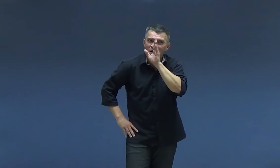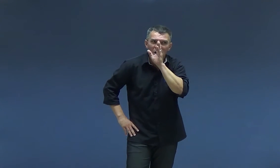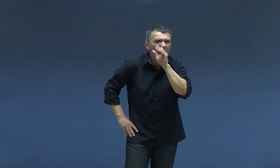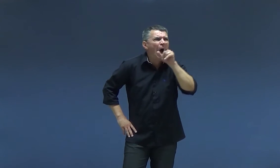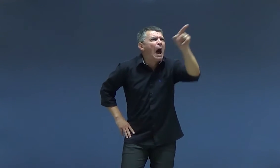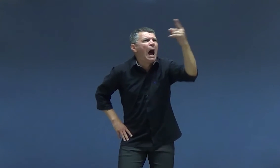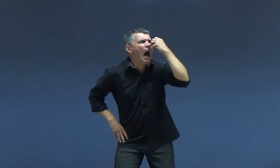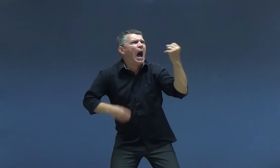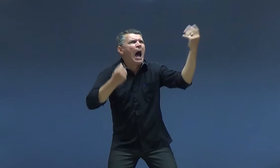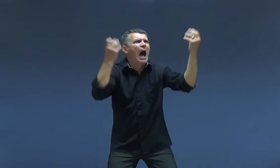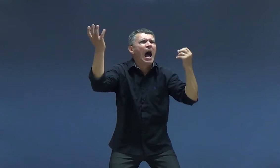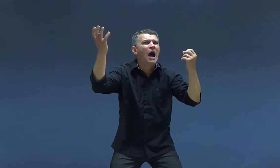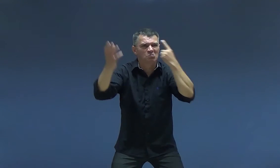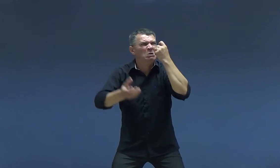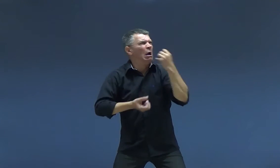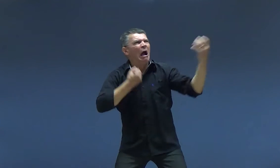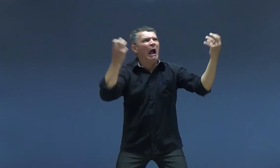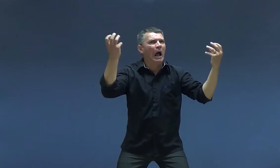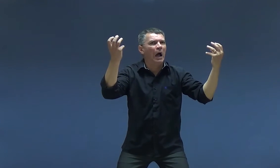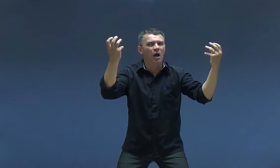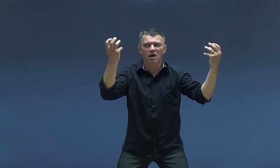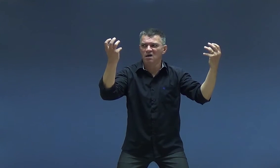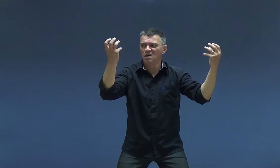Então é melhor você ficar em silêncio. Ah, você não está viajando, viajando, viajando.